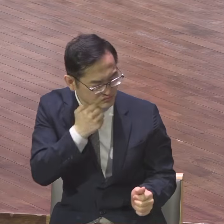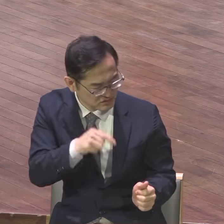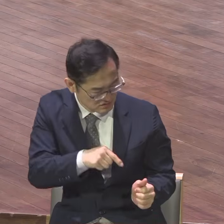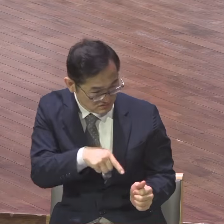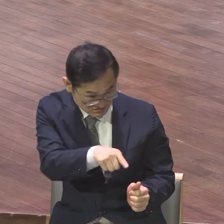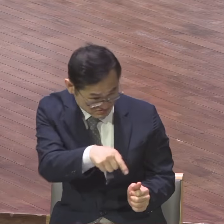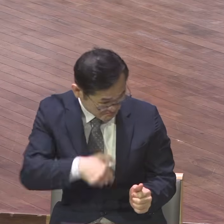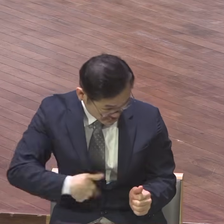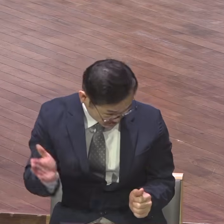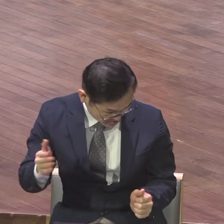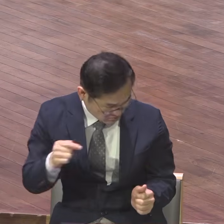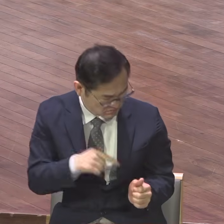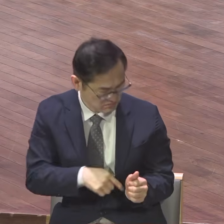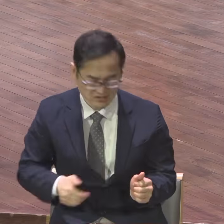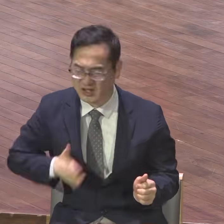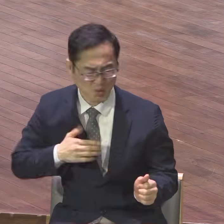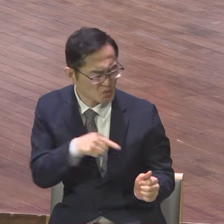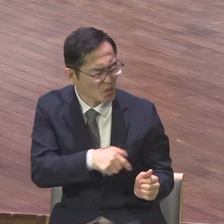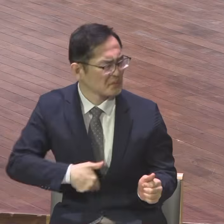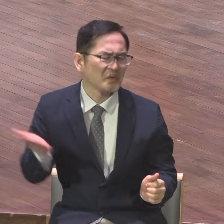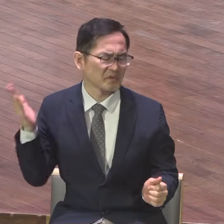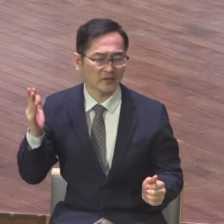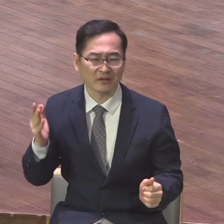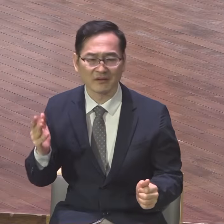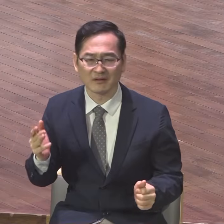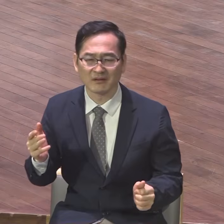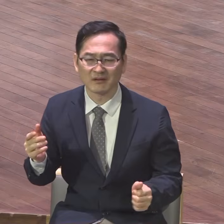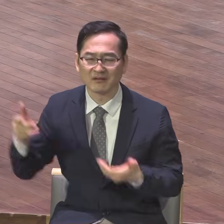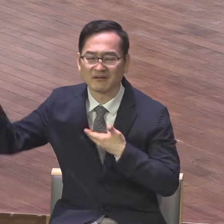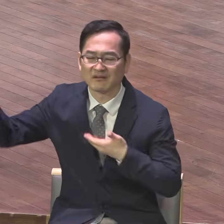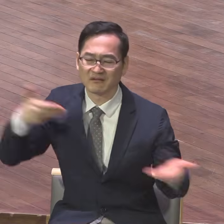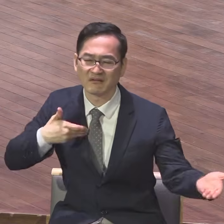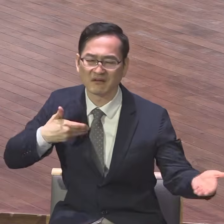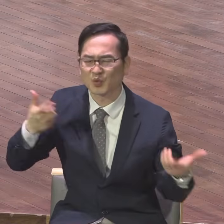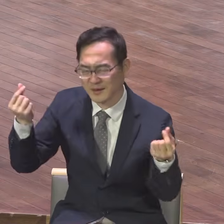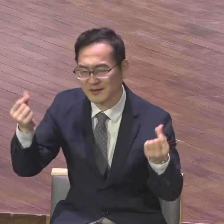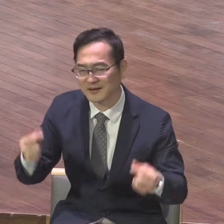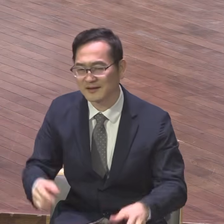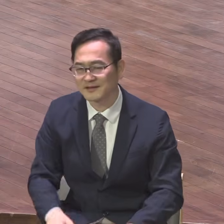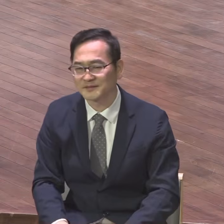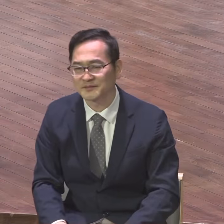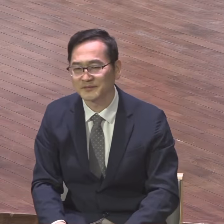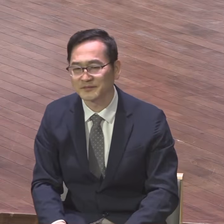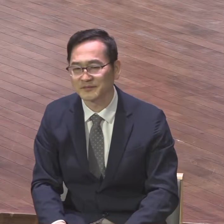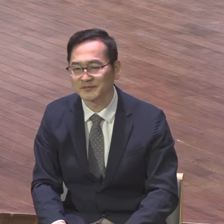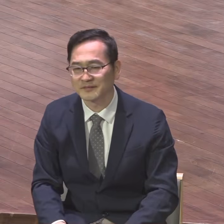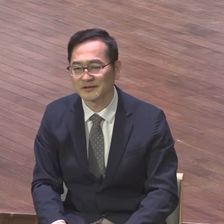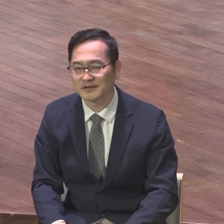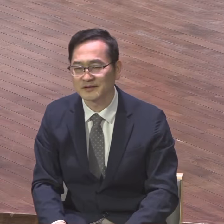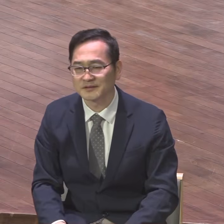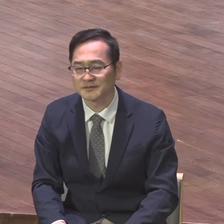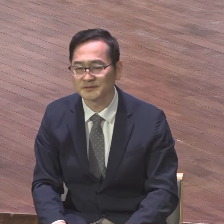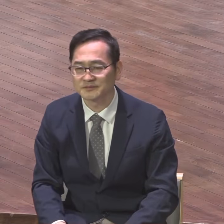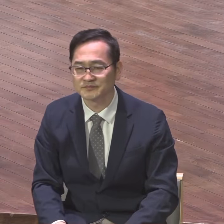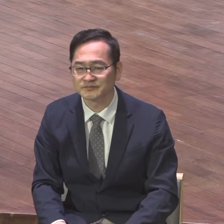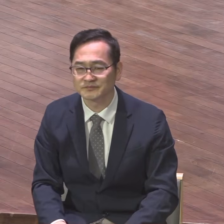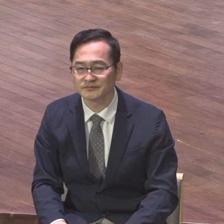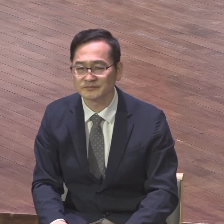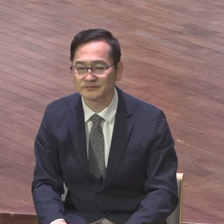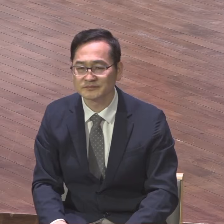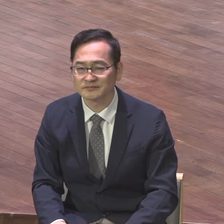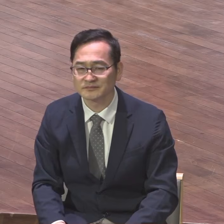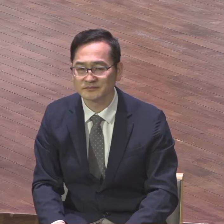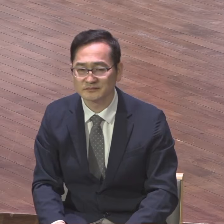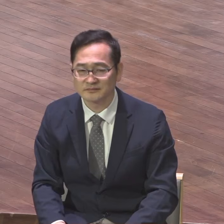주신다. 제가 체험한 사람이에요. 모태신앙으로 그 하는 관심에 전혀 없으니까 하나님도